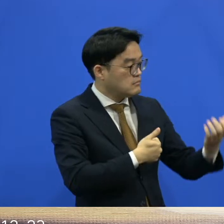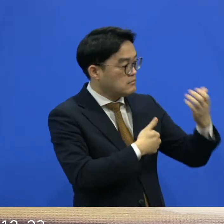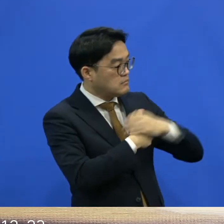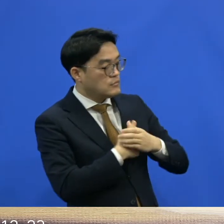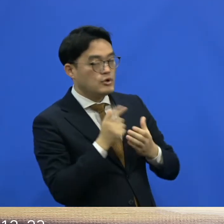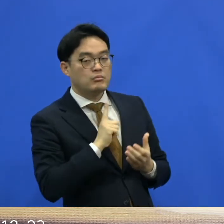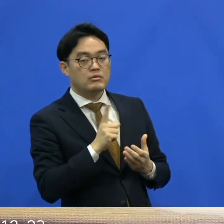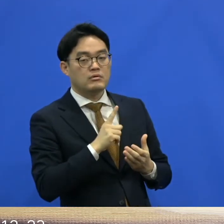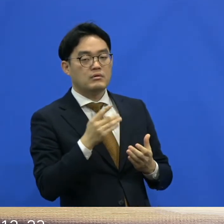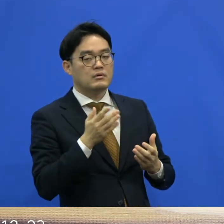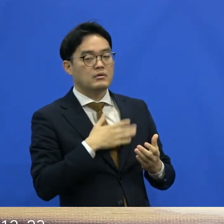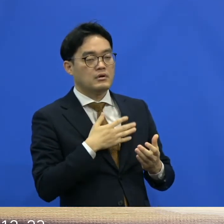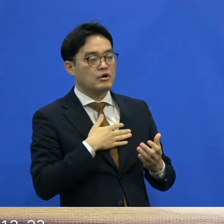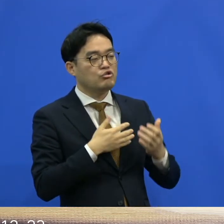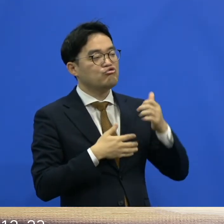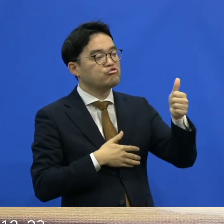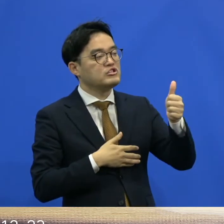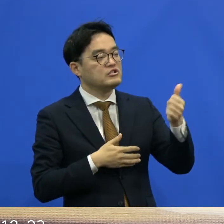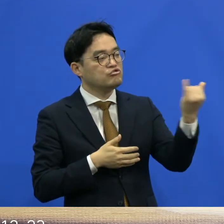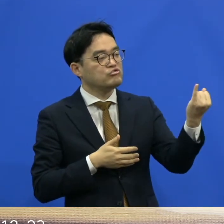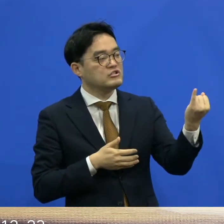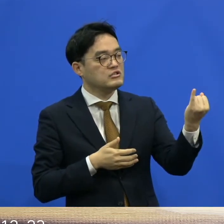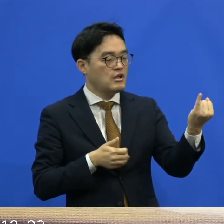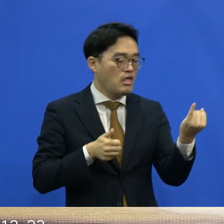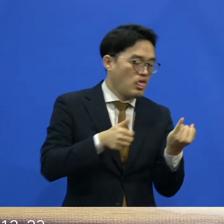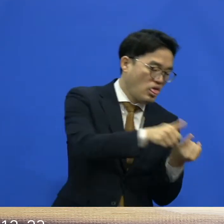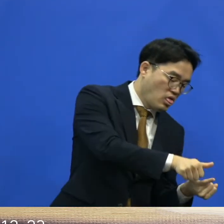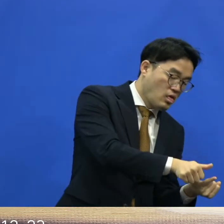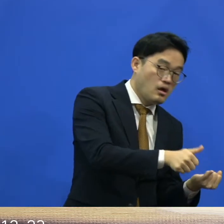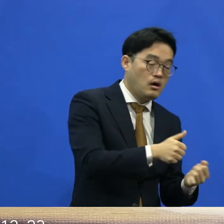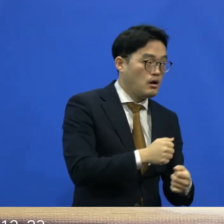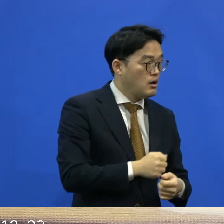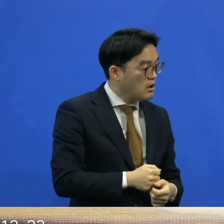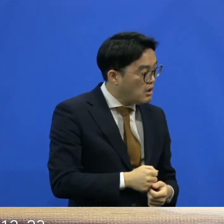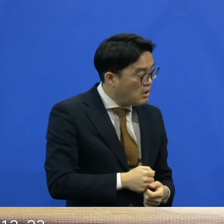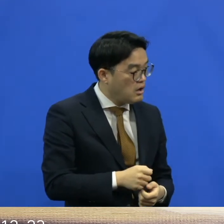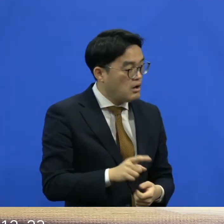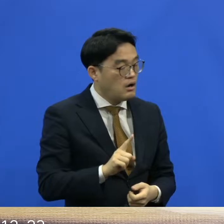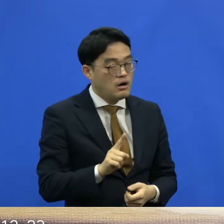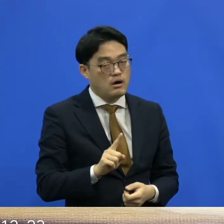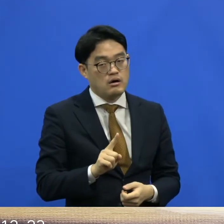여러분 이런 억울함은 당해보지 않은 사람은 모르는 감정이죠.